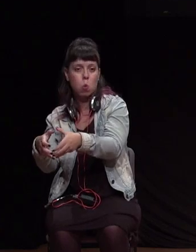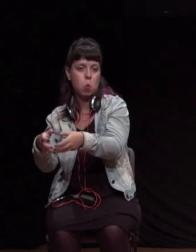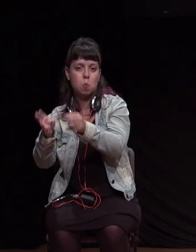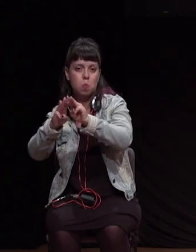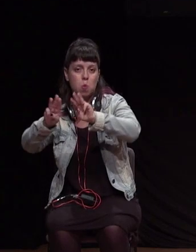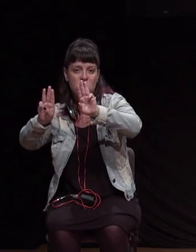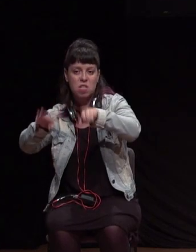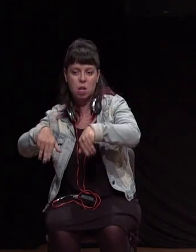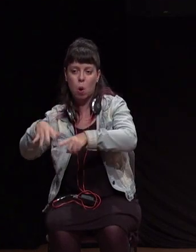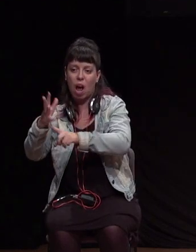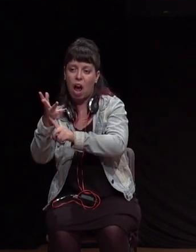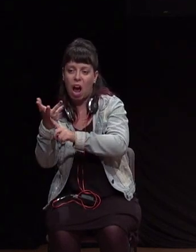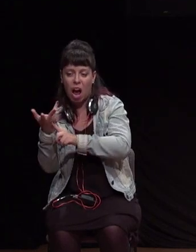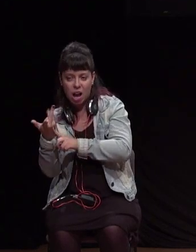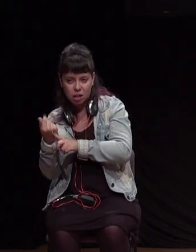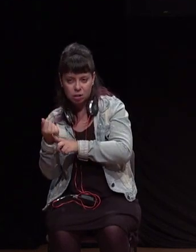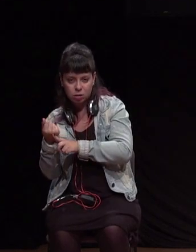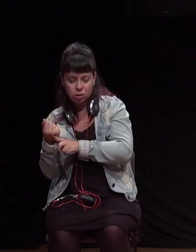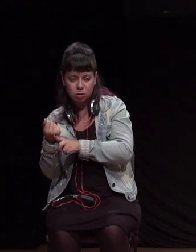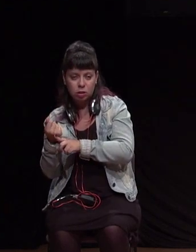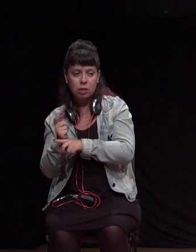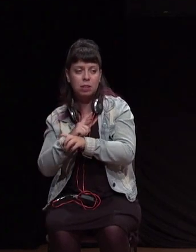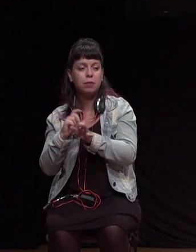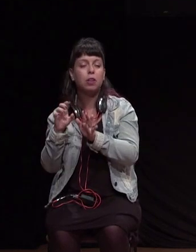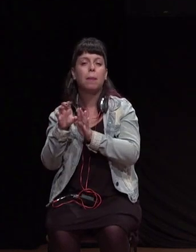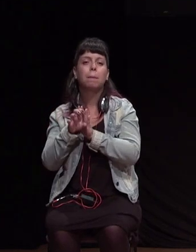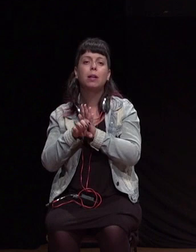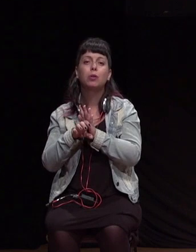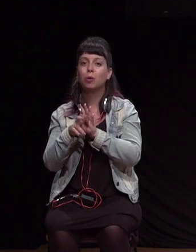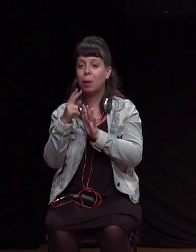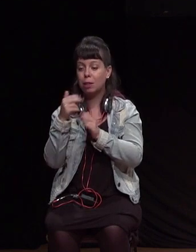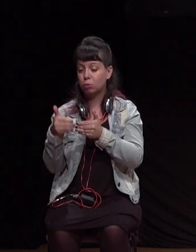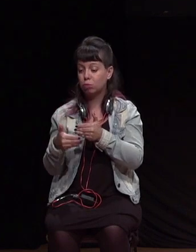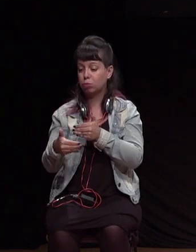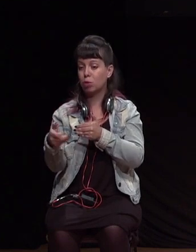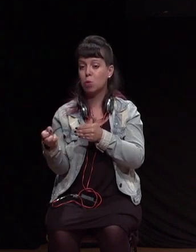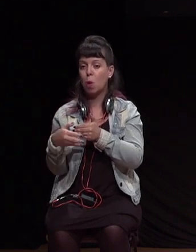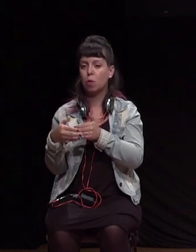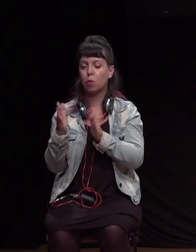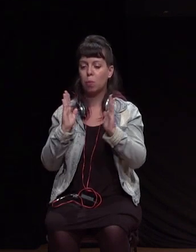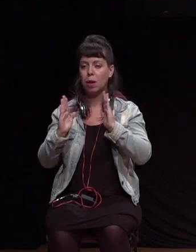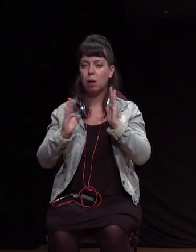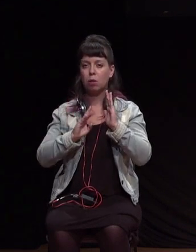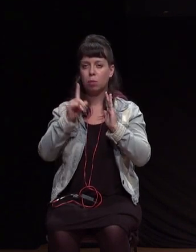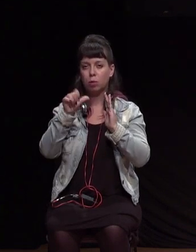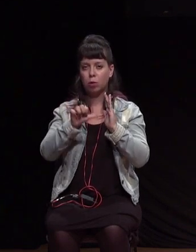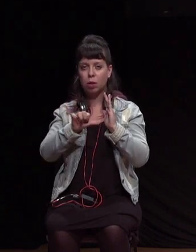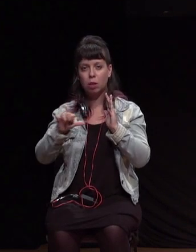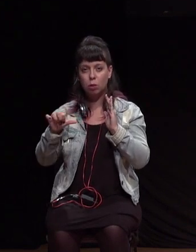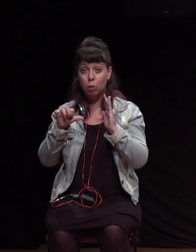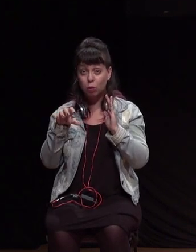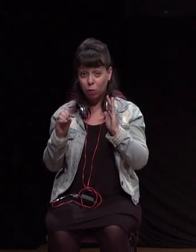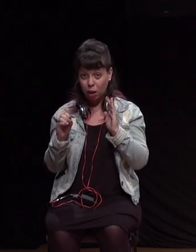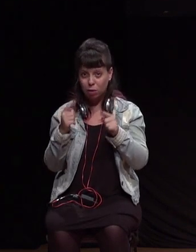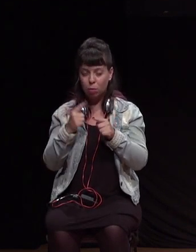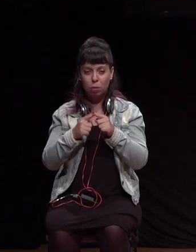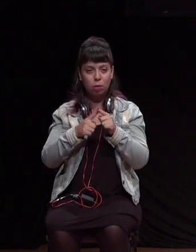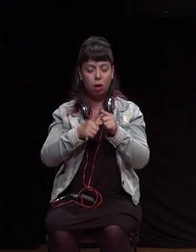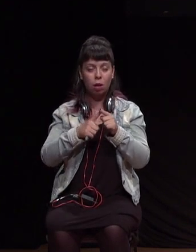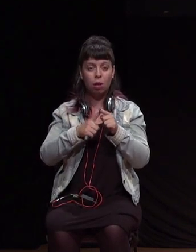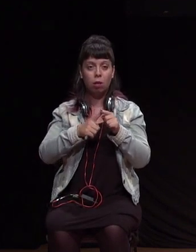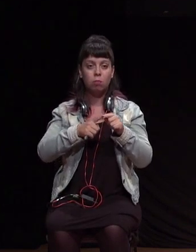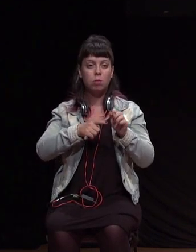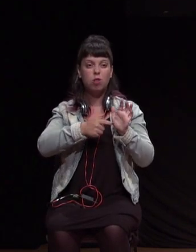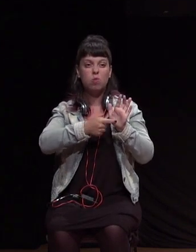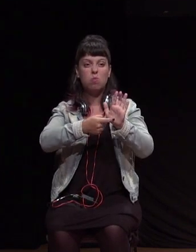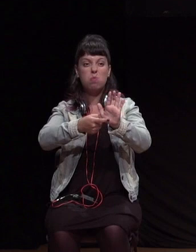de arte contemporânea, ganhou um novo capítulo a partir dos anos 90 com a difusão de grandes exposições